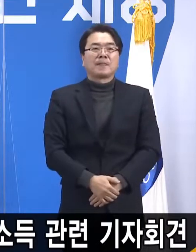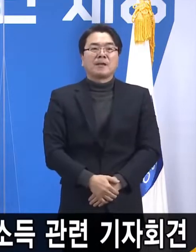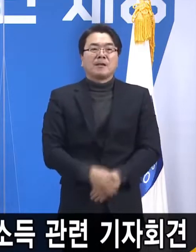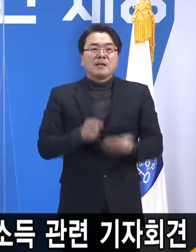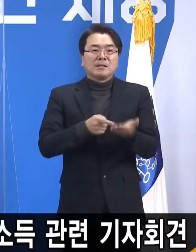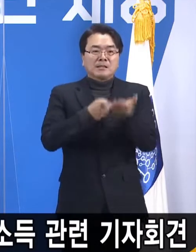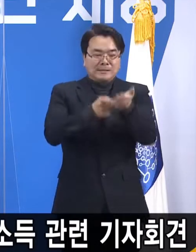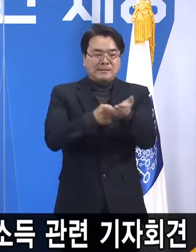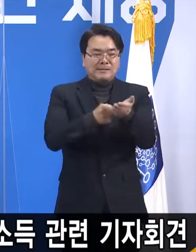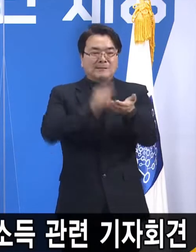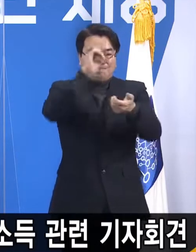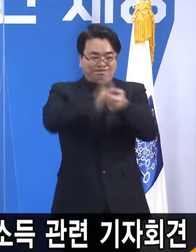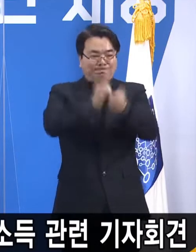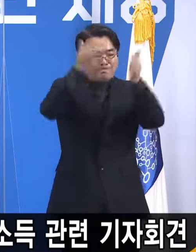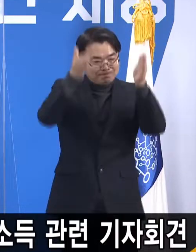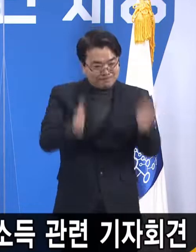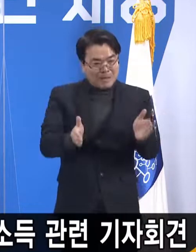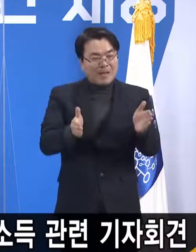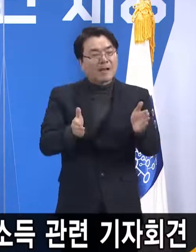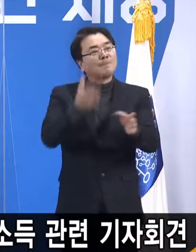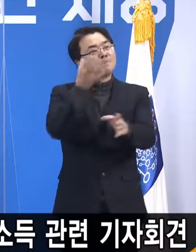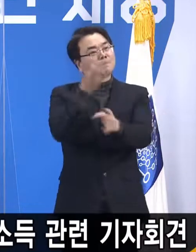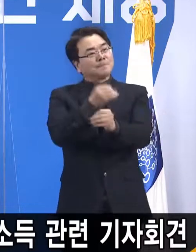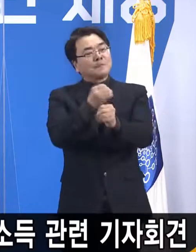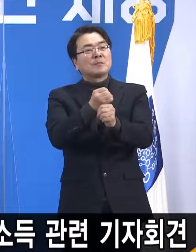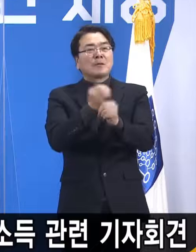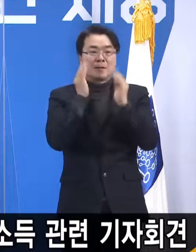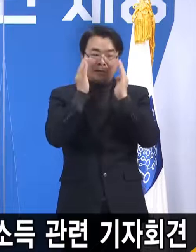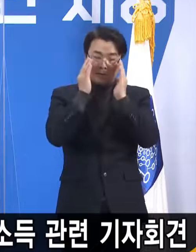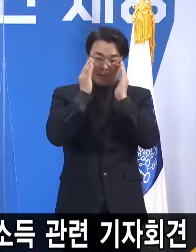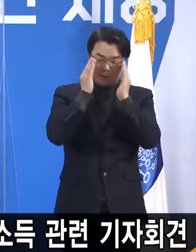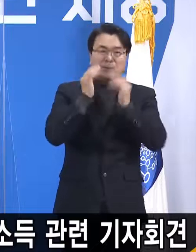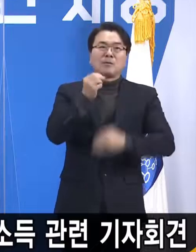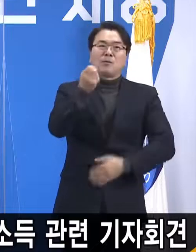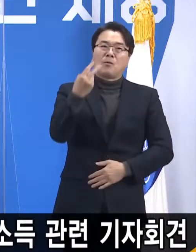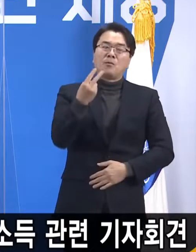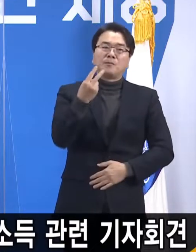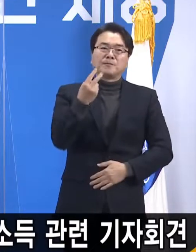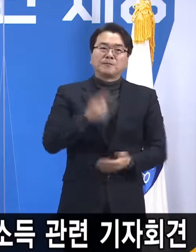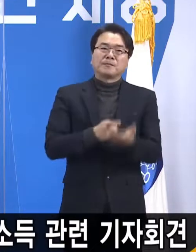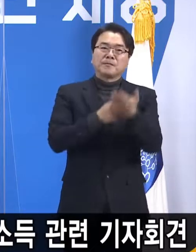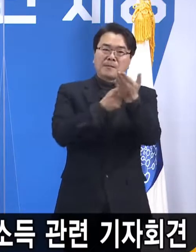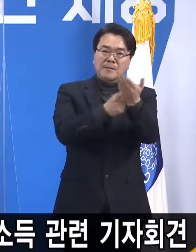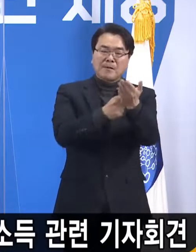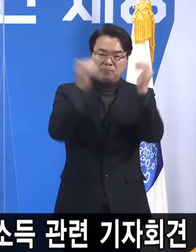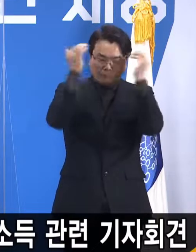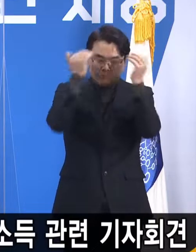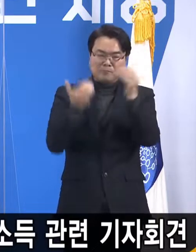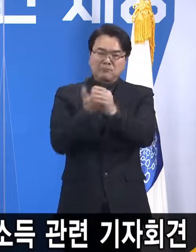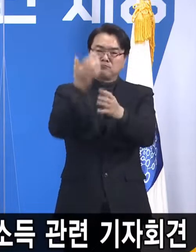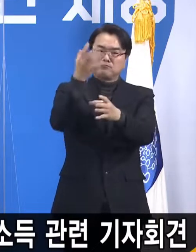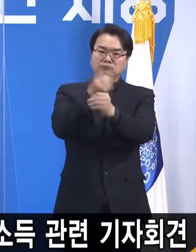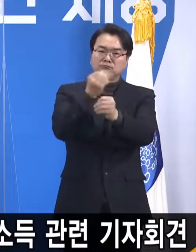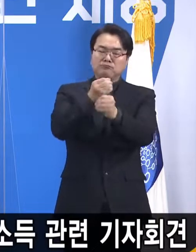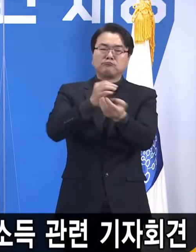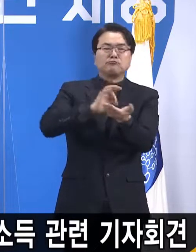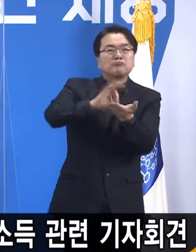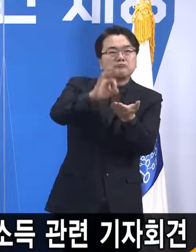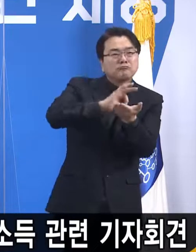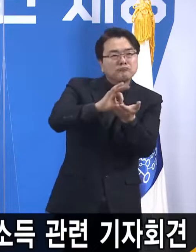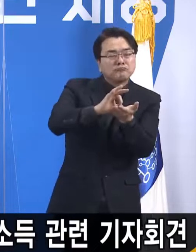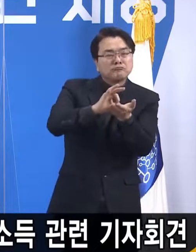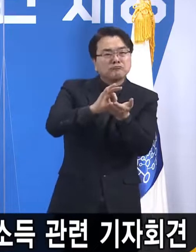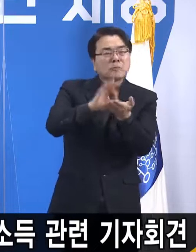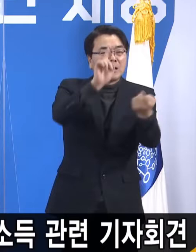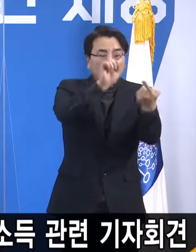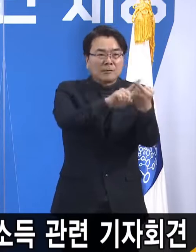신청 기한, 즉 언제까지 신청을 받느냐, 또 신청한 재난지원금은 언제까지